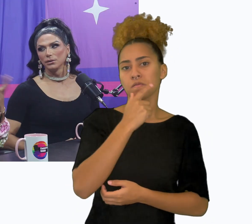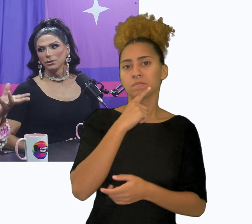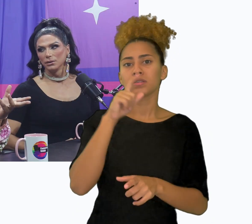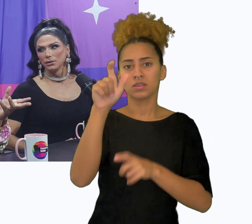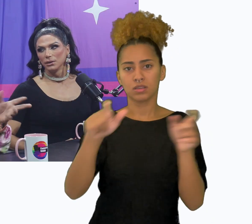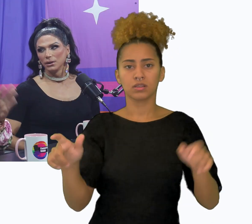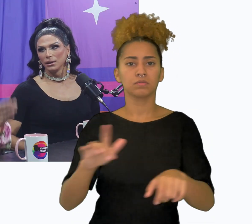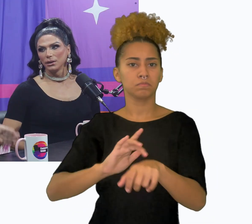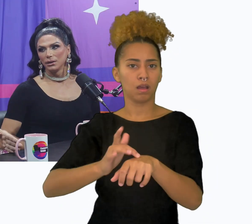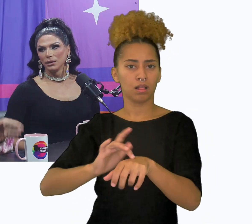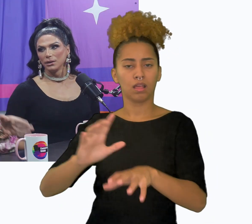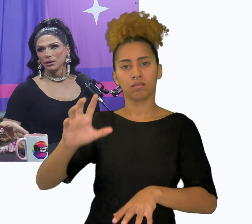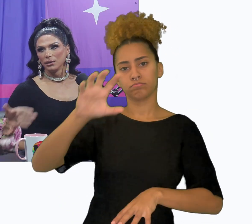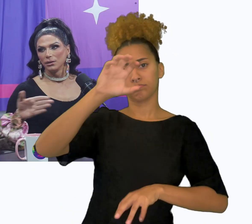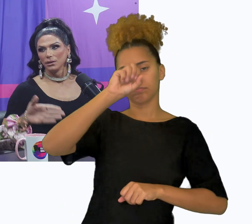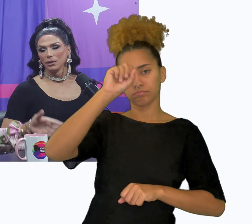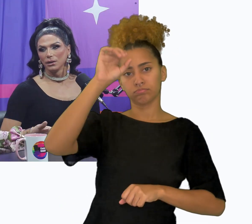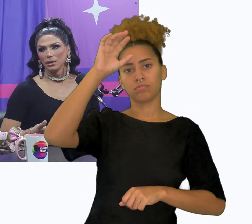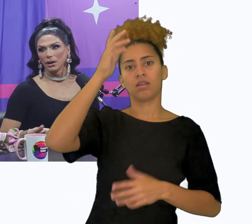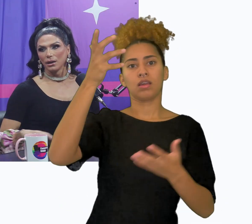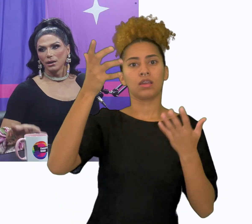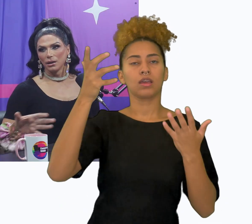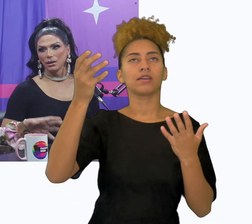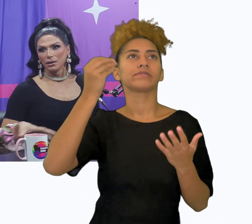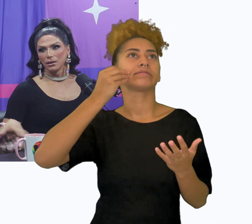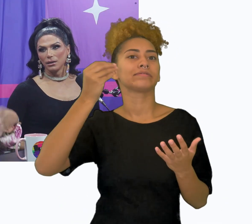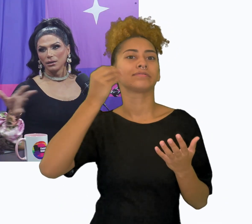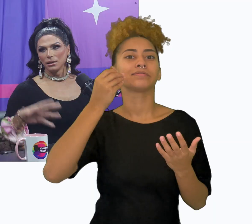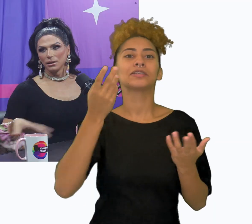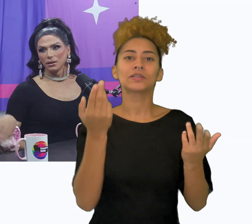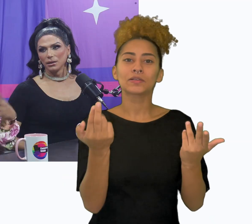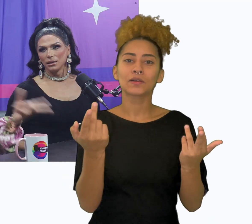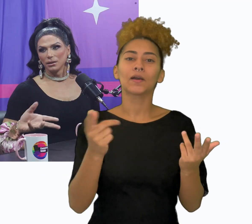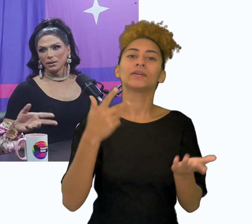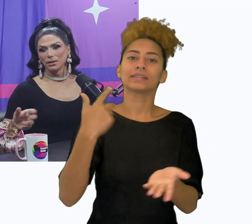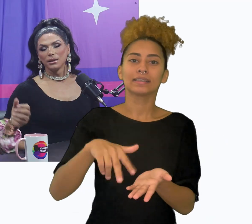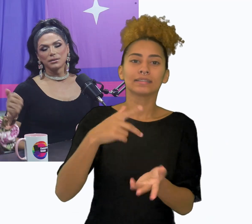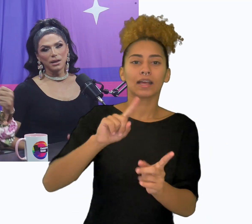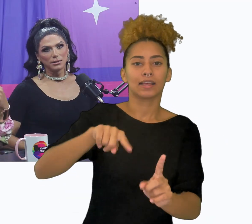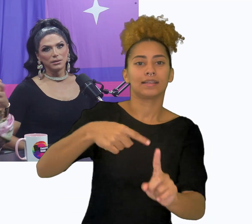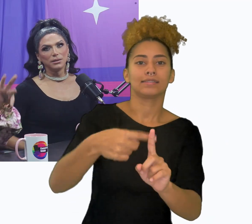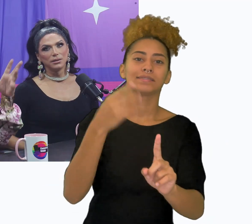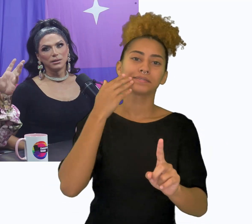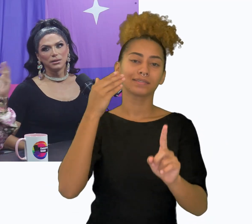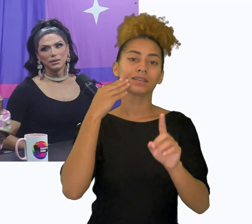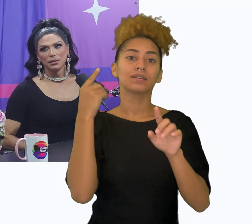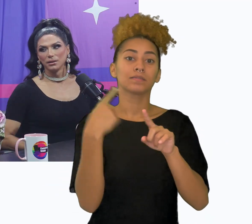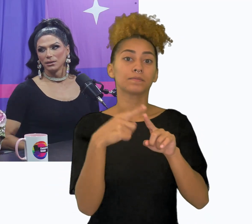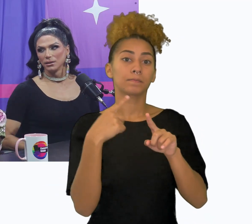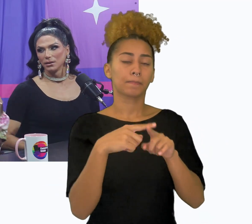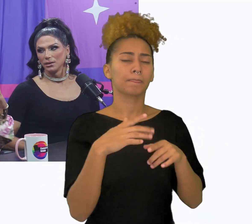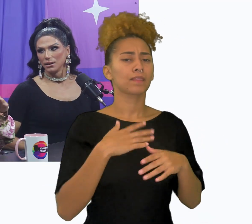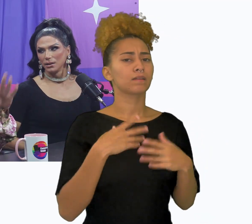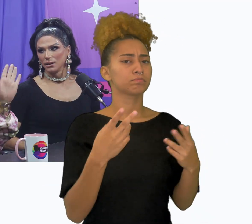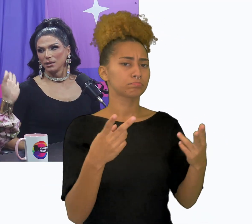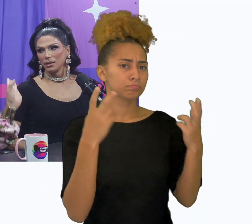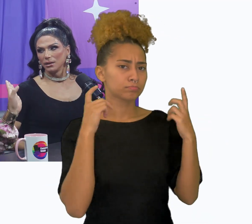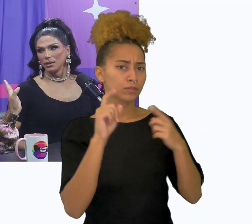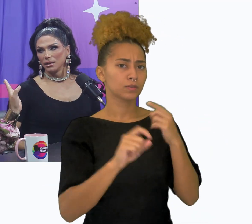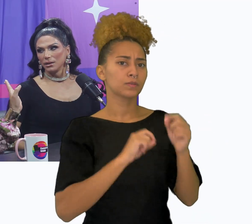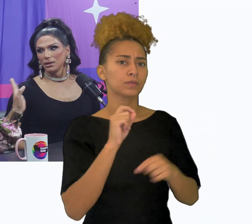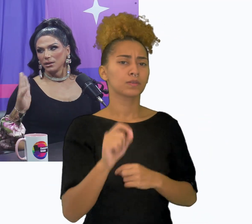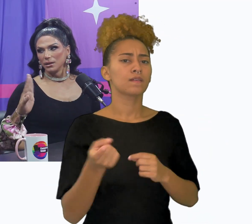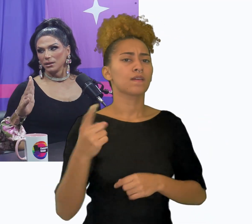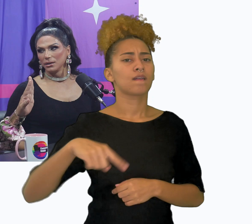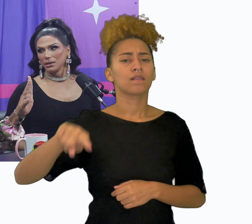fazendo aula de balé porque queriam ser uma transformista que dançasse. Assim, porque na minha visão, elas